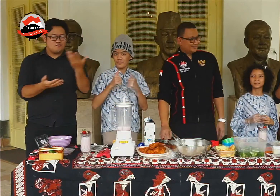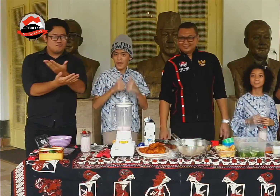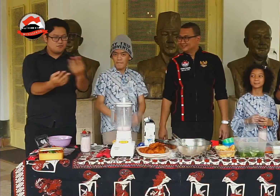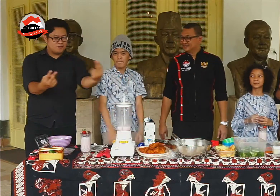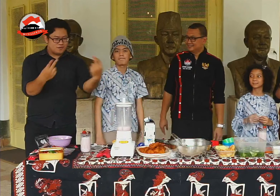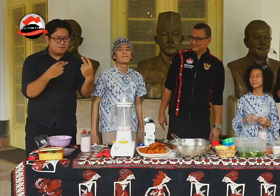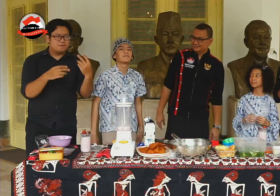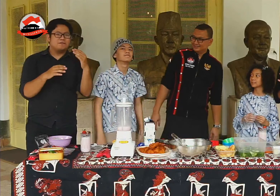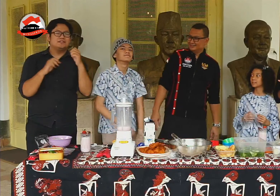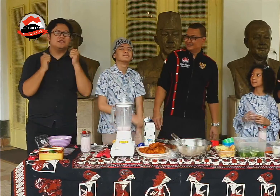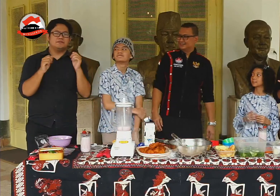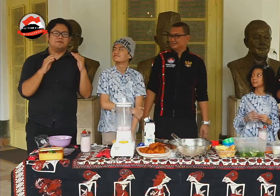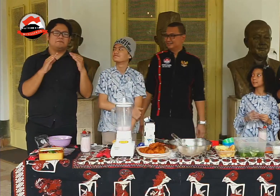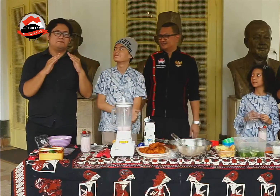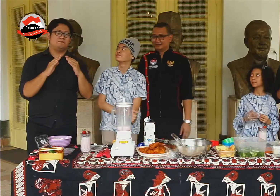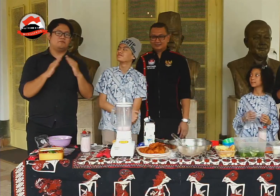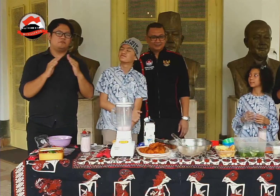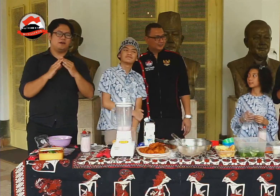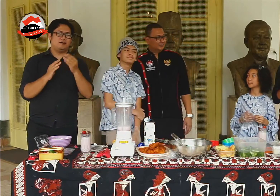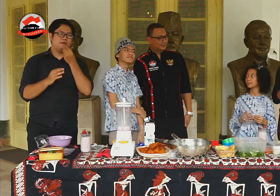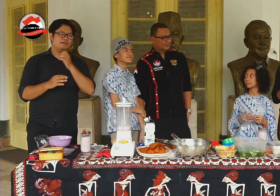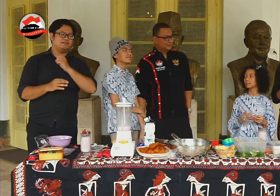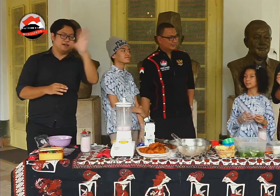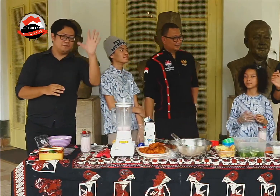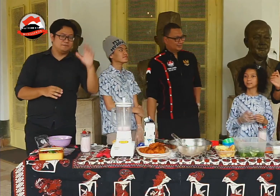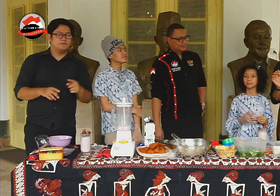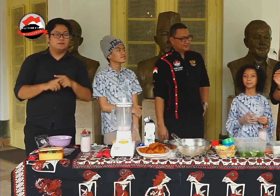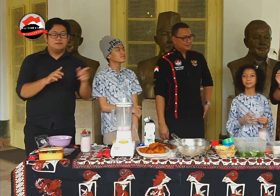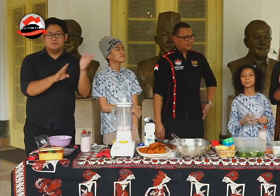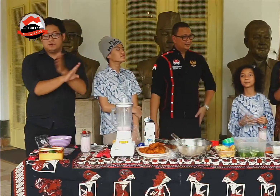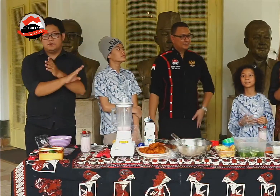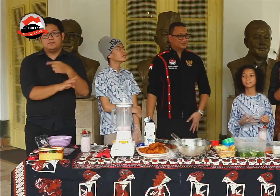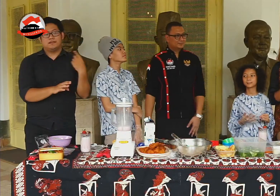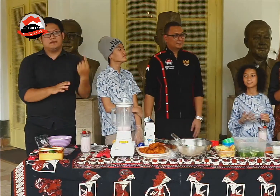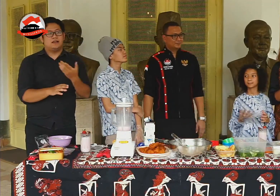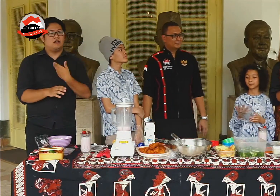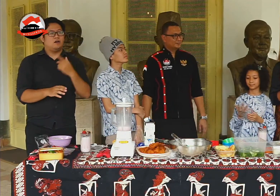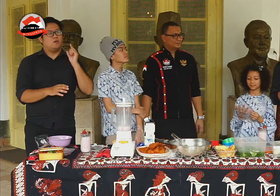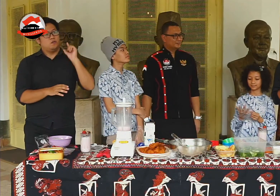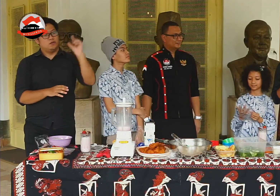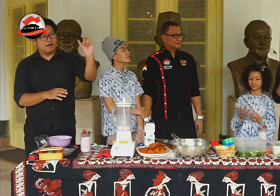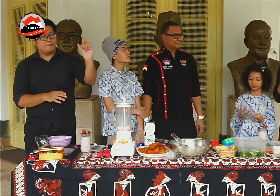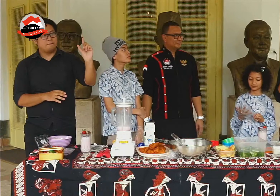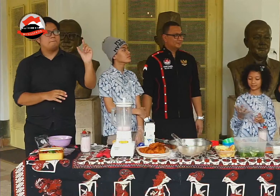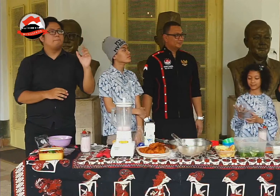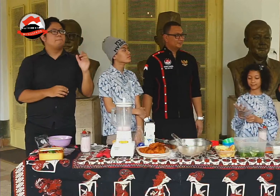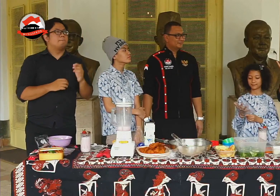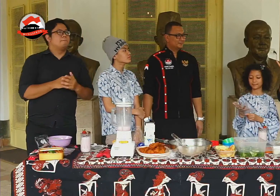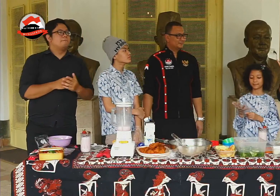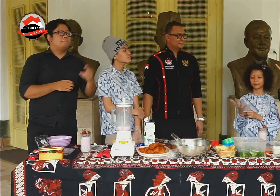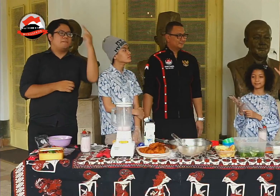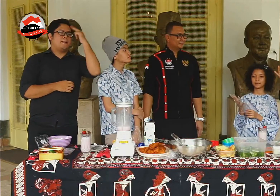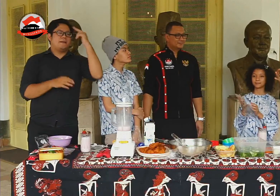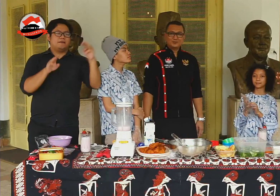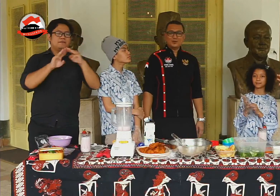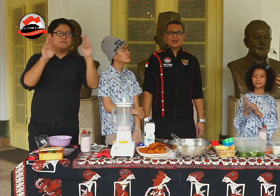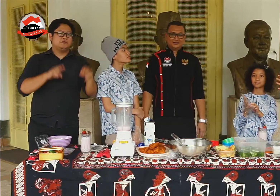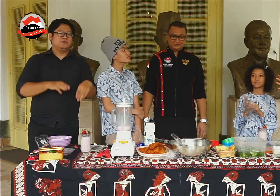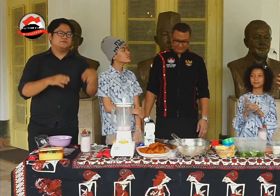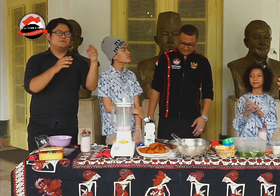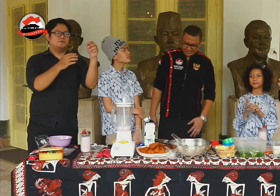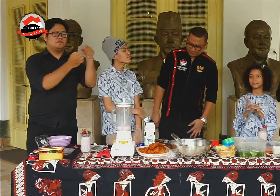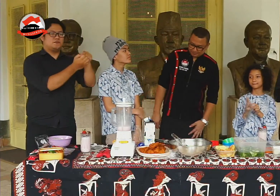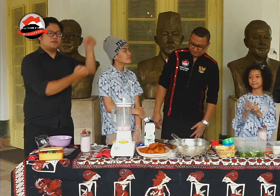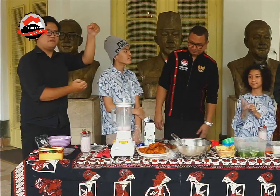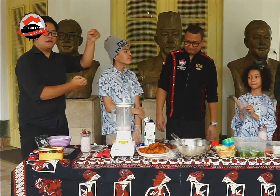sebelum itu kita akan mengundang Kepala Museum Perumusan Naskah